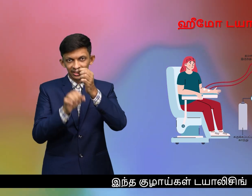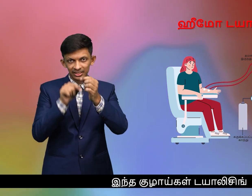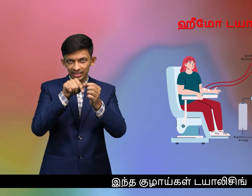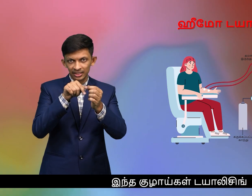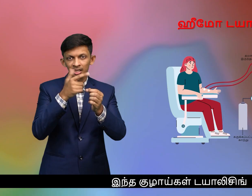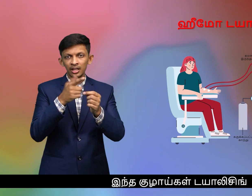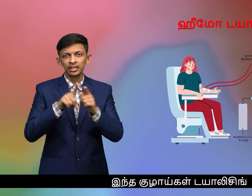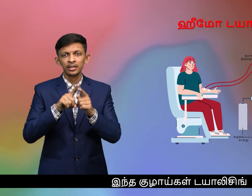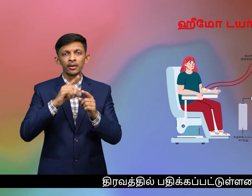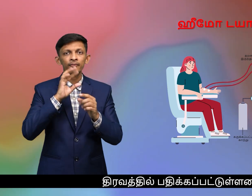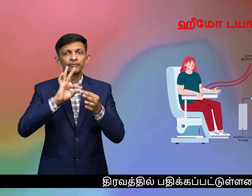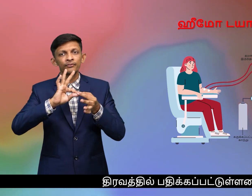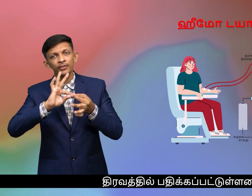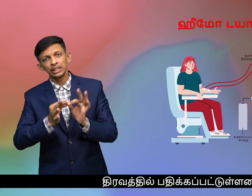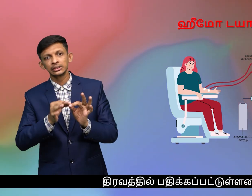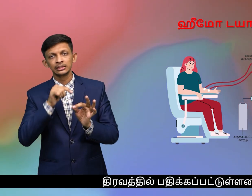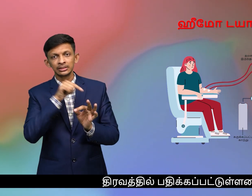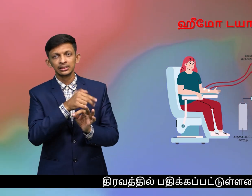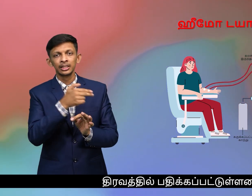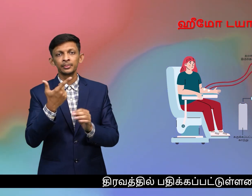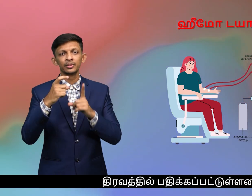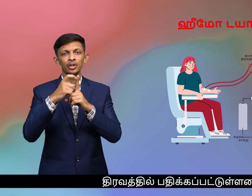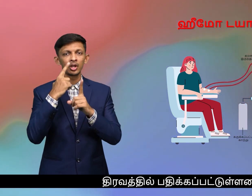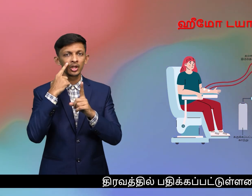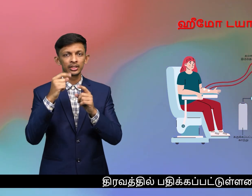குழாய்கள் டயலிசிங் திரவத்தில் பாதிக்கப்பட்டுள்ளன.